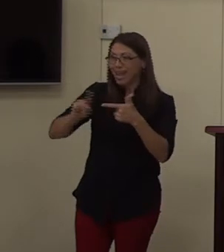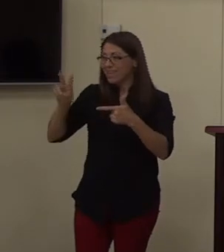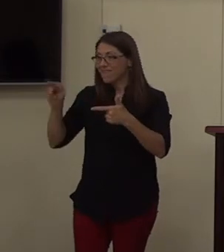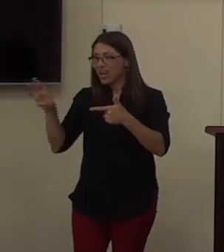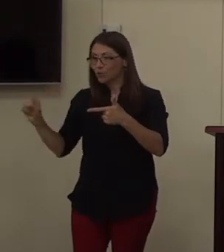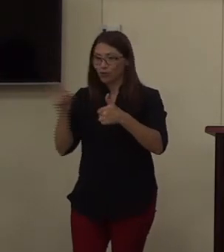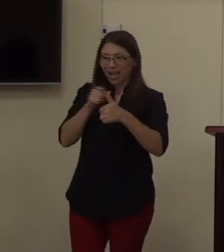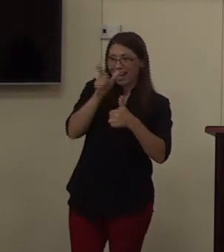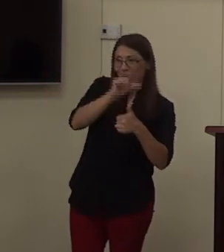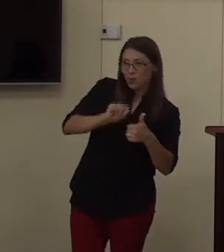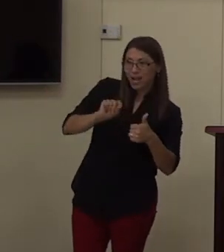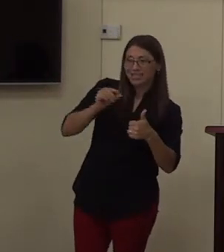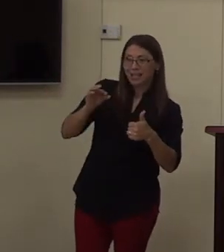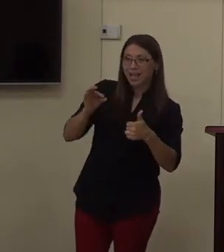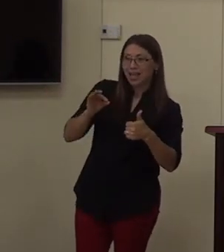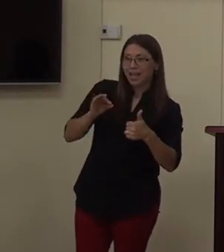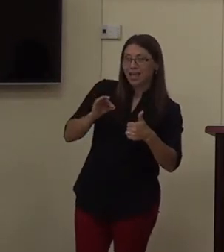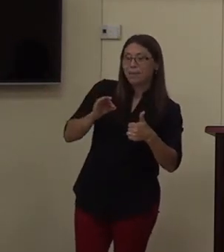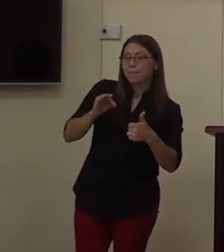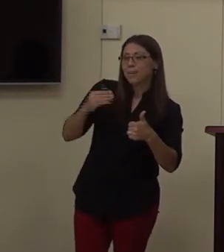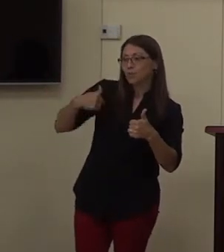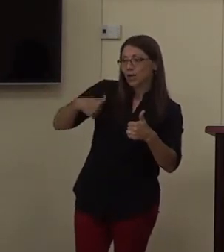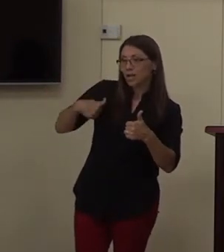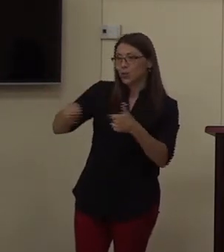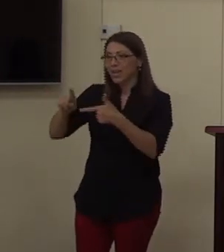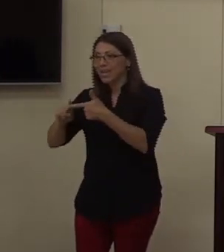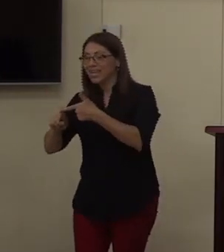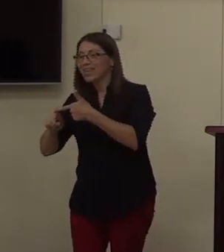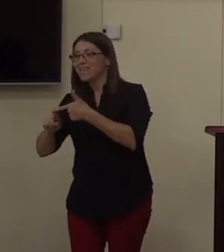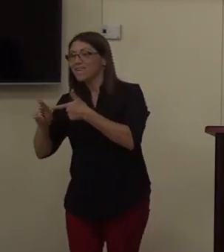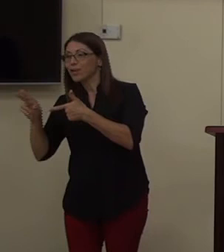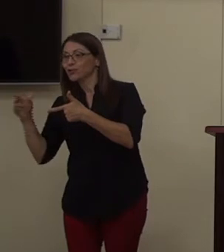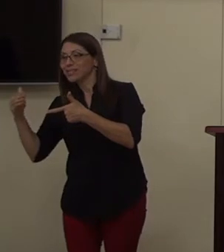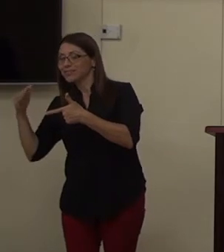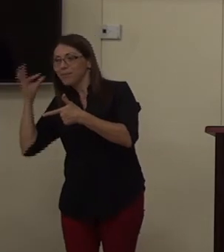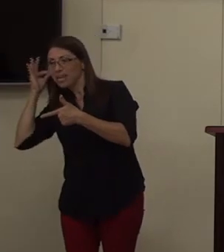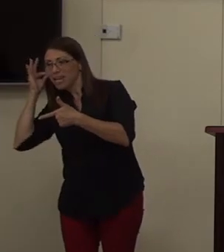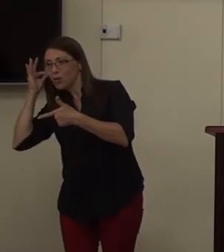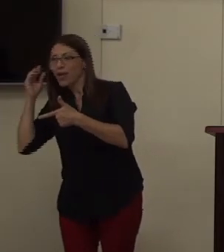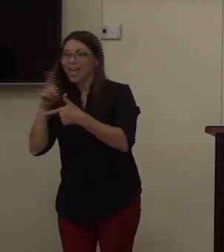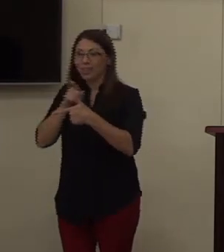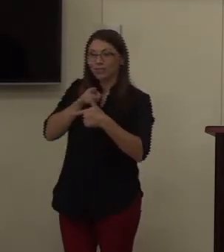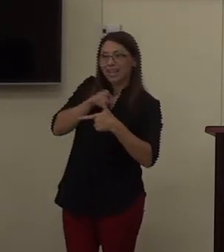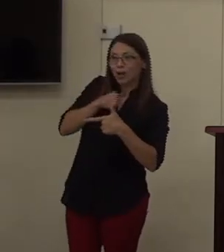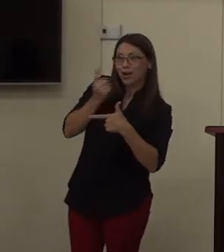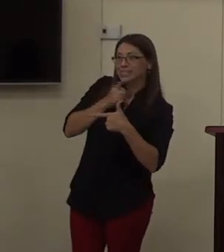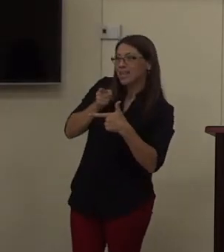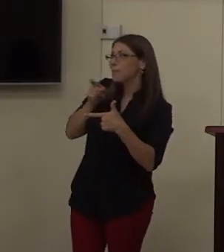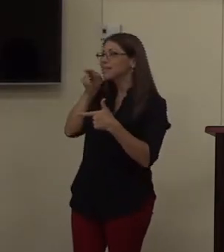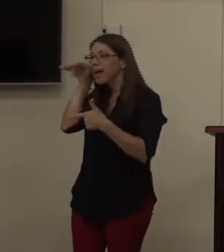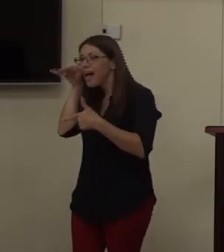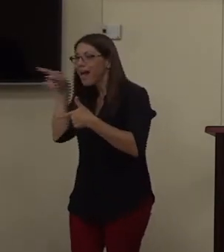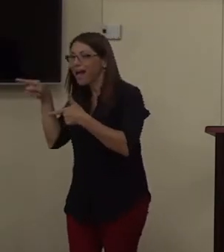ser femenino, y la luna siempre le lleva ganas a Venus, ¿verdad? Siempre anda cortejándola. Entonces básicamente lo que está diciendo es